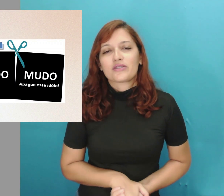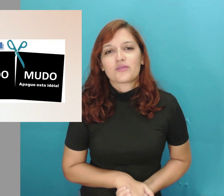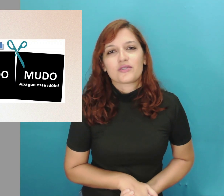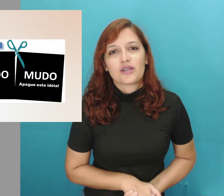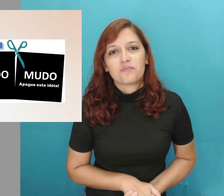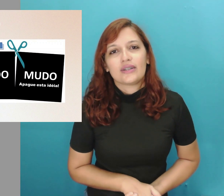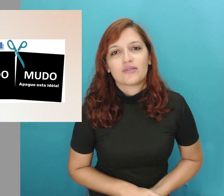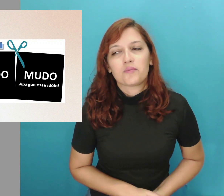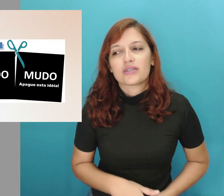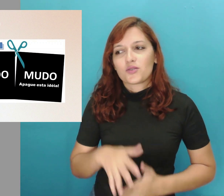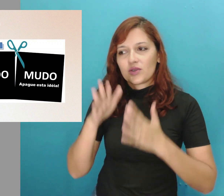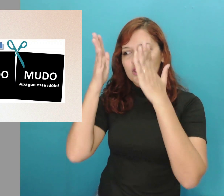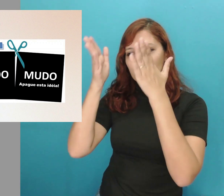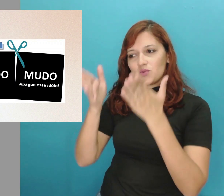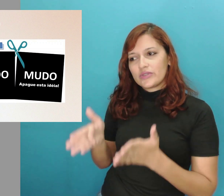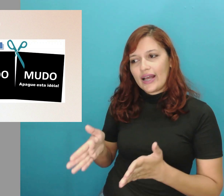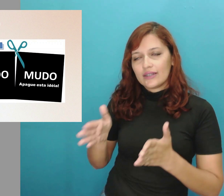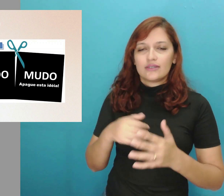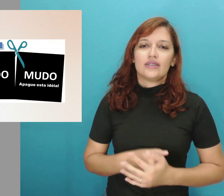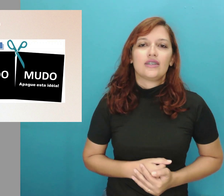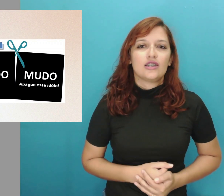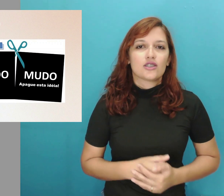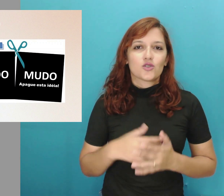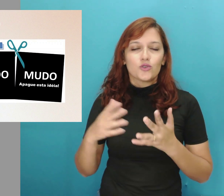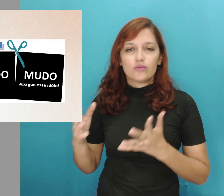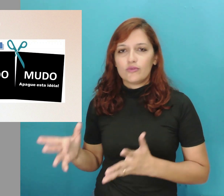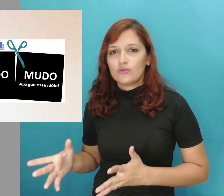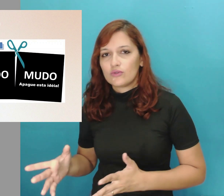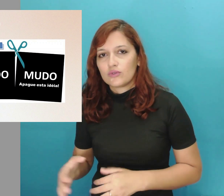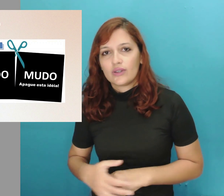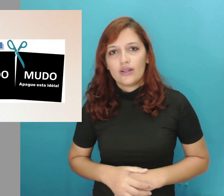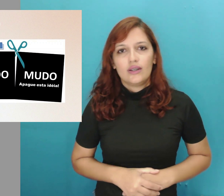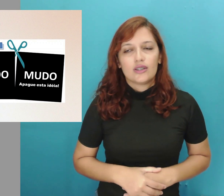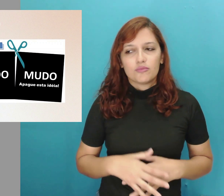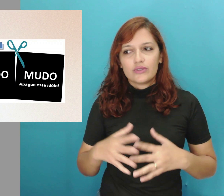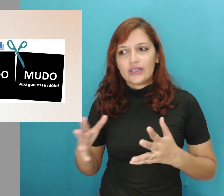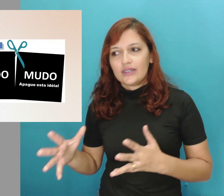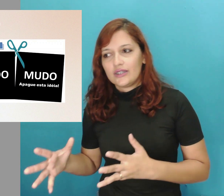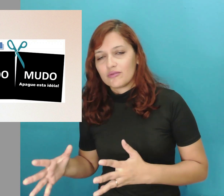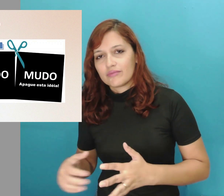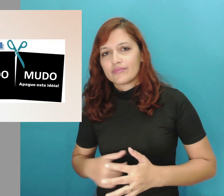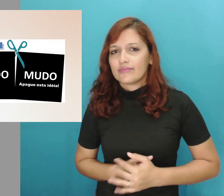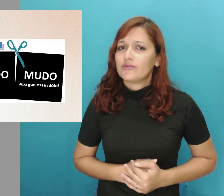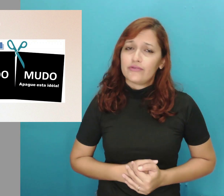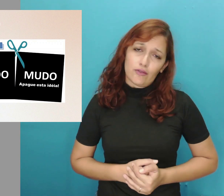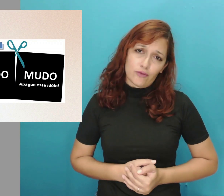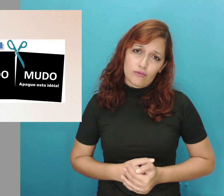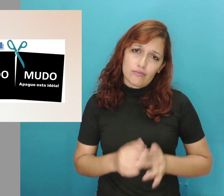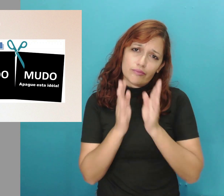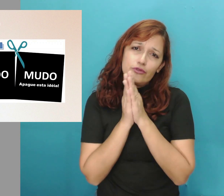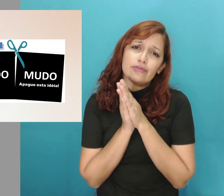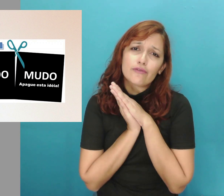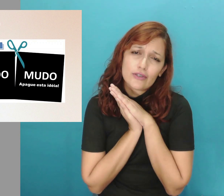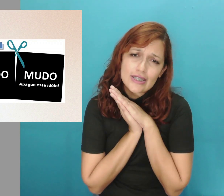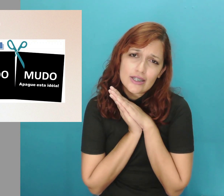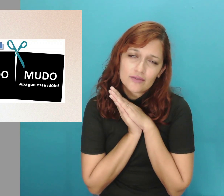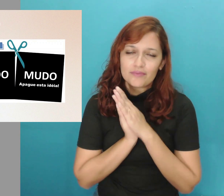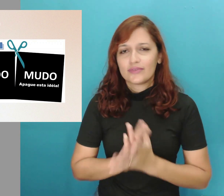pessoas chamando a pessoa surda de surdo-mudo, mudinho. Por favorzinho, não